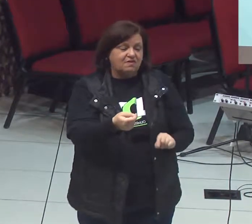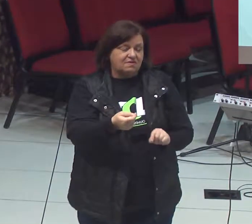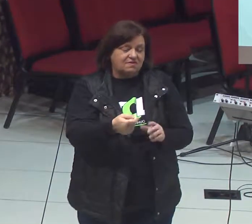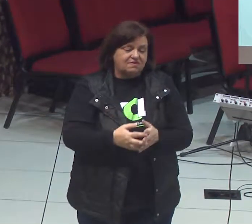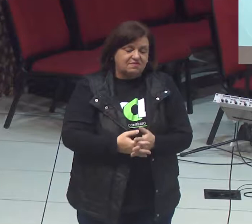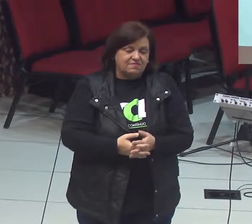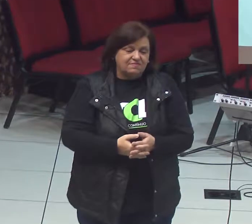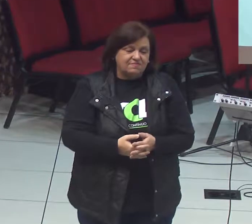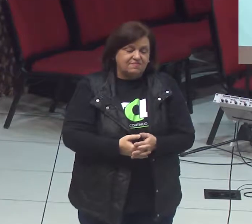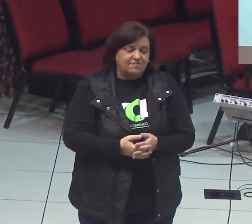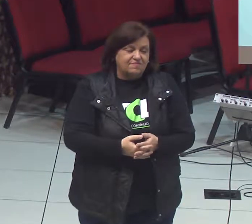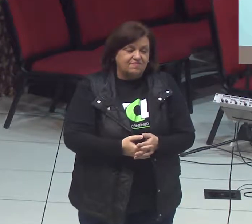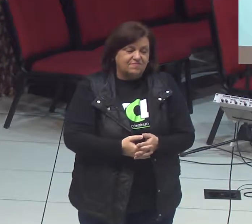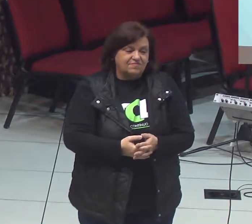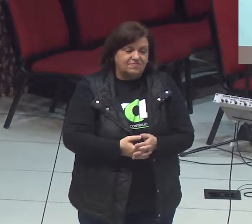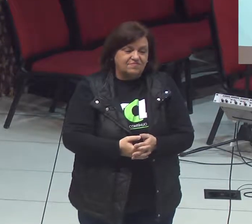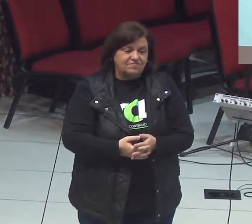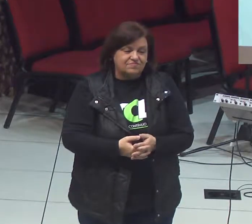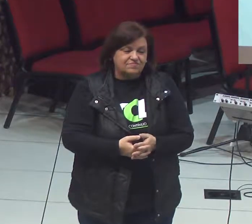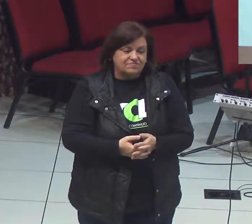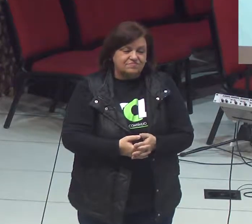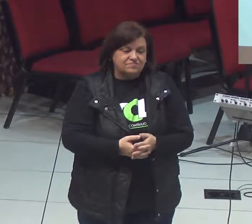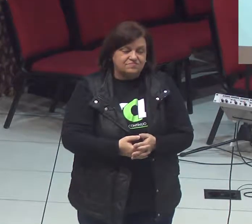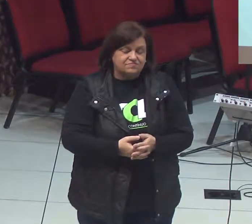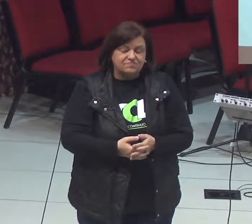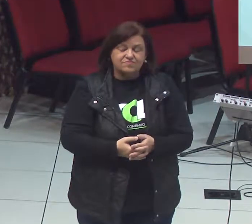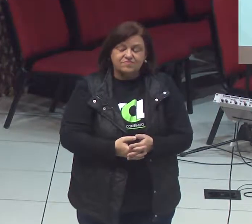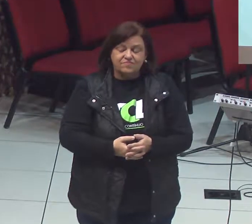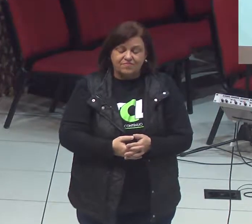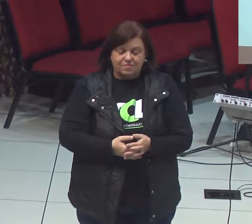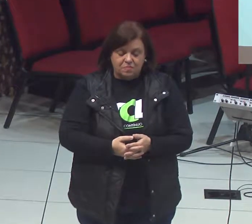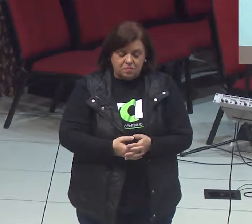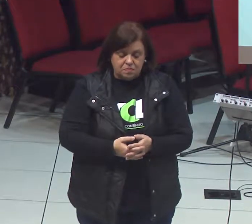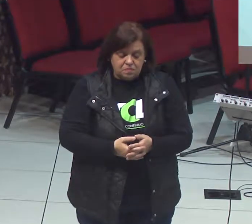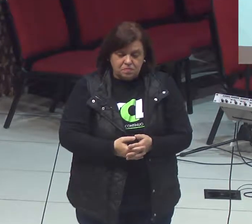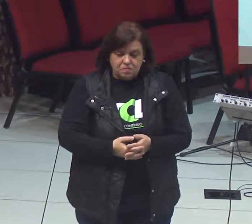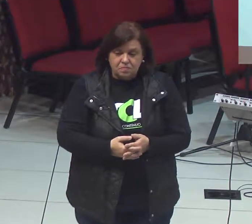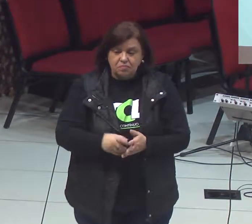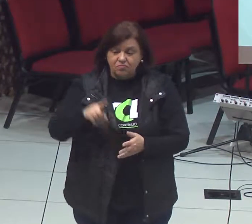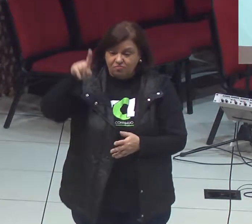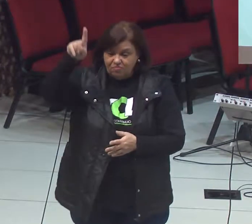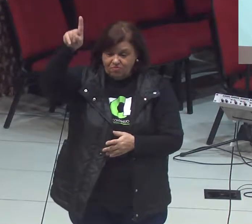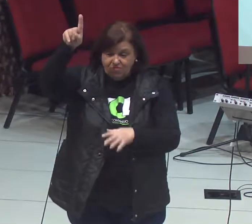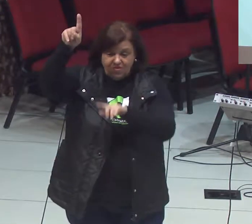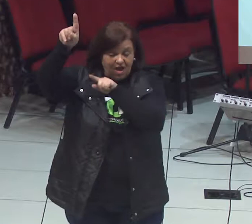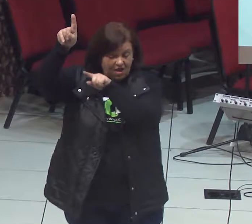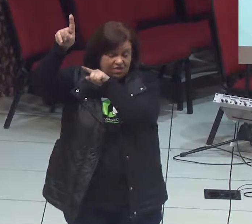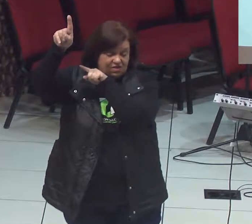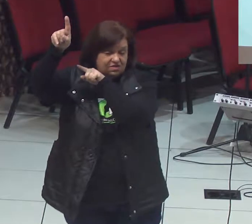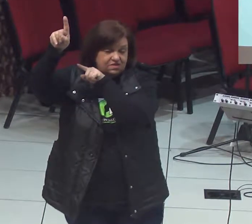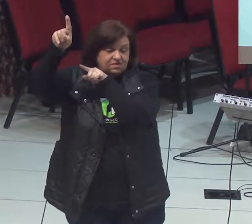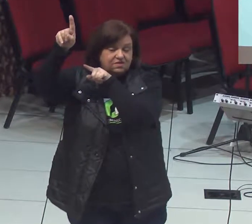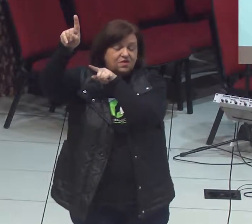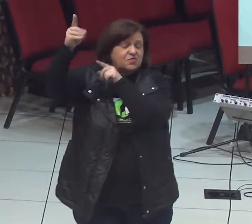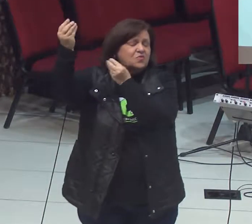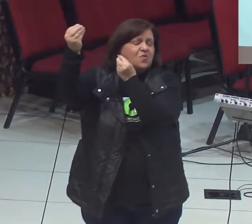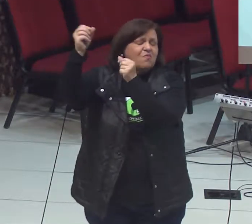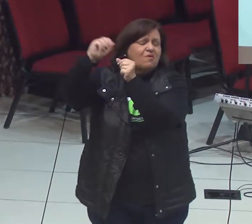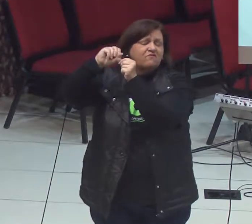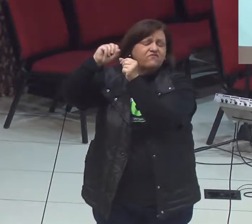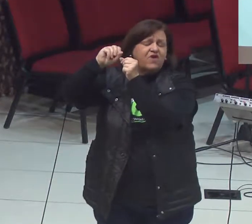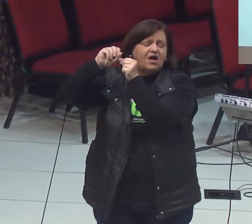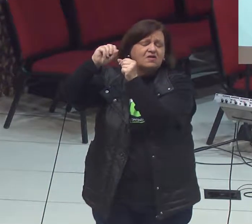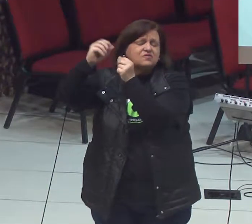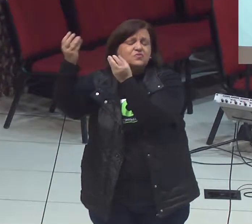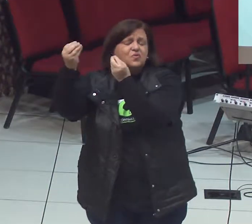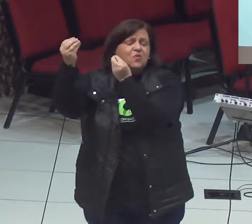bastante importante. Como o favor de Deus se move, se manifesta em relação